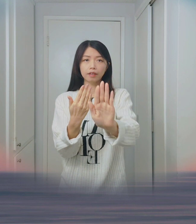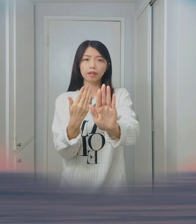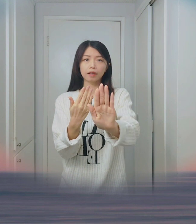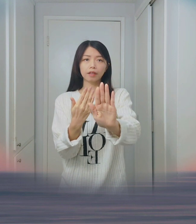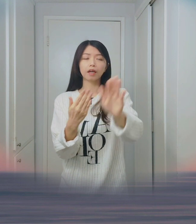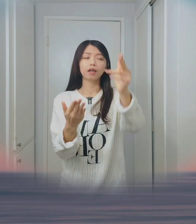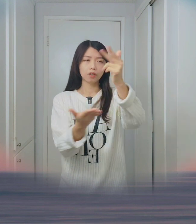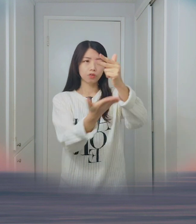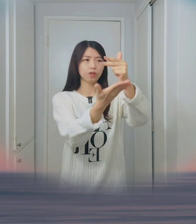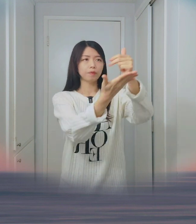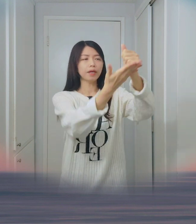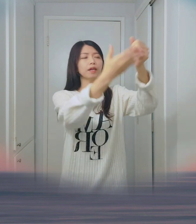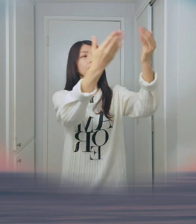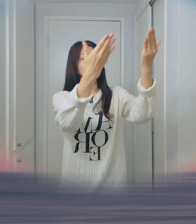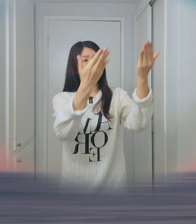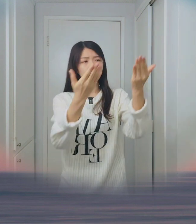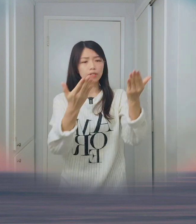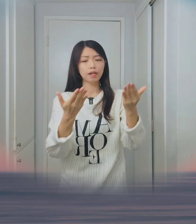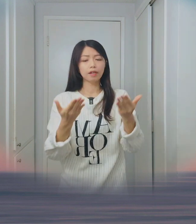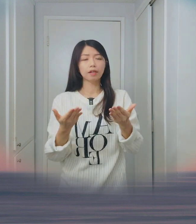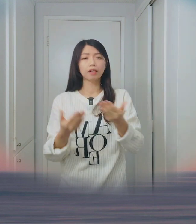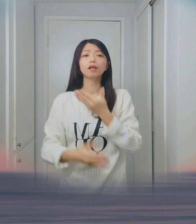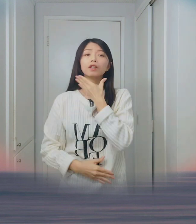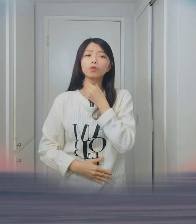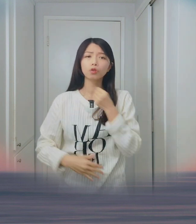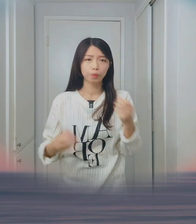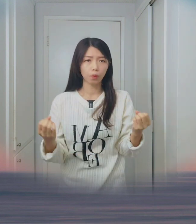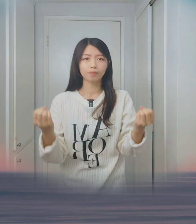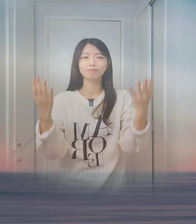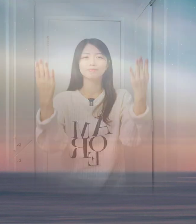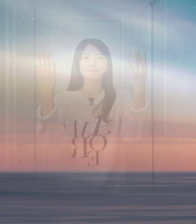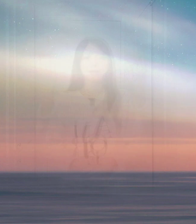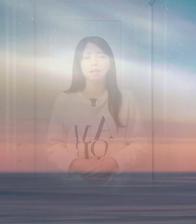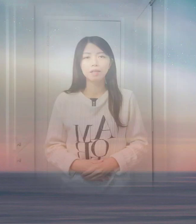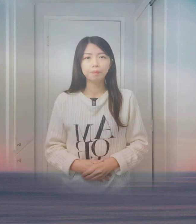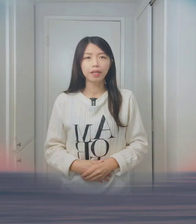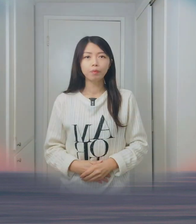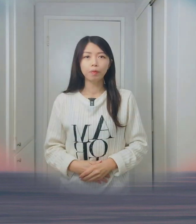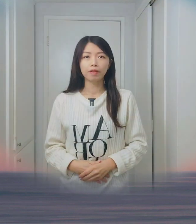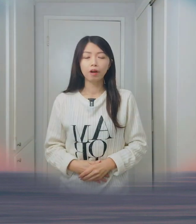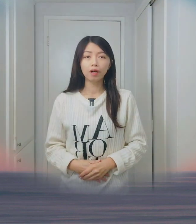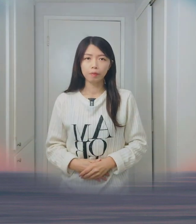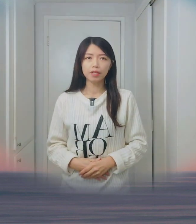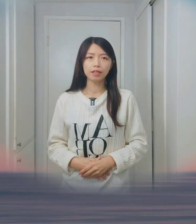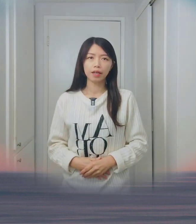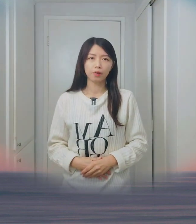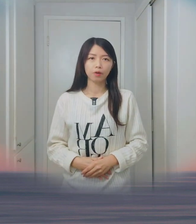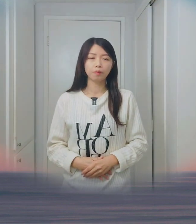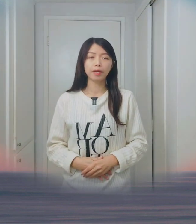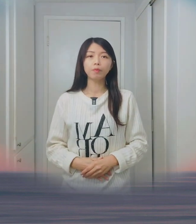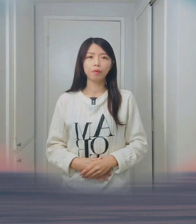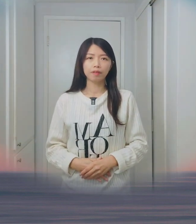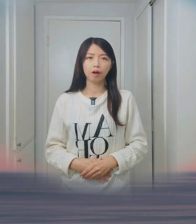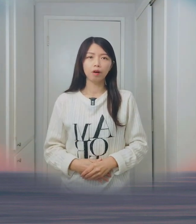있는 주님이 주실 축복. 미리 보면서